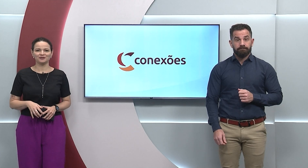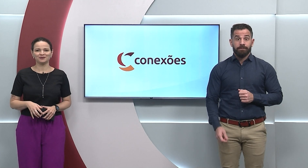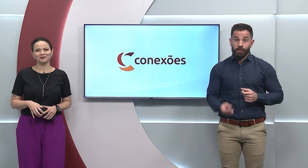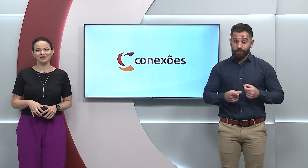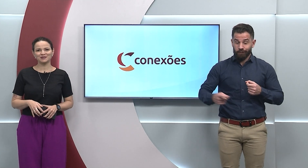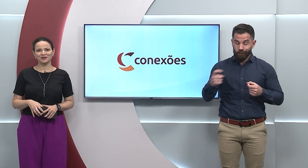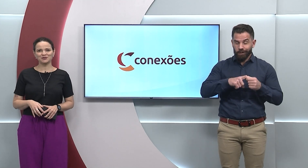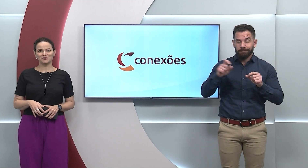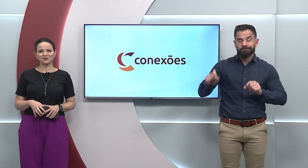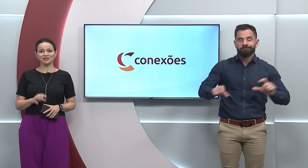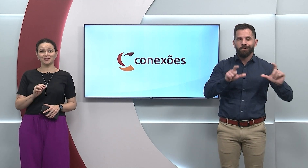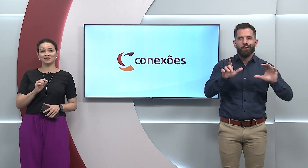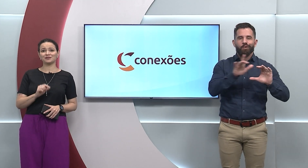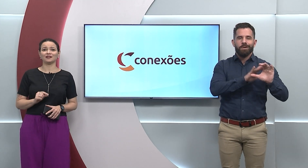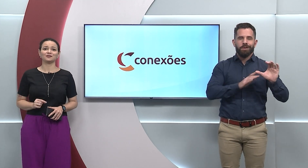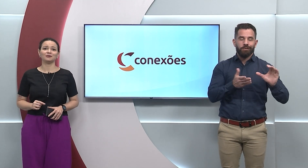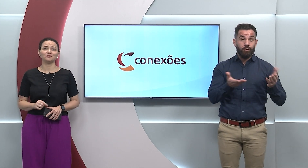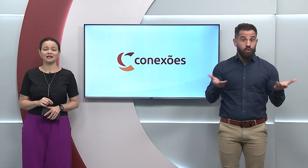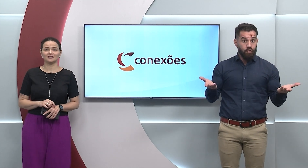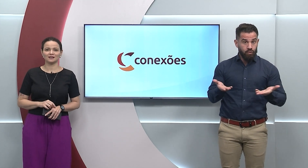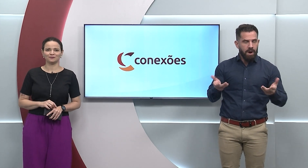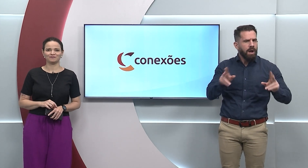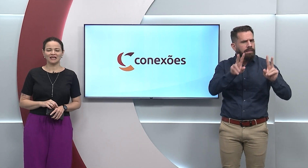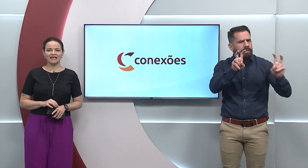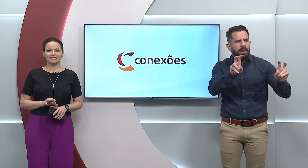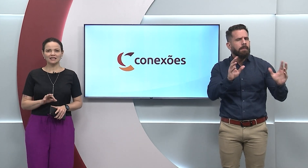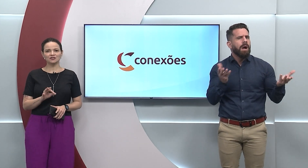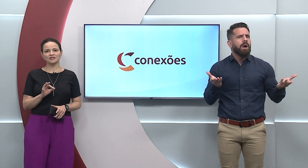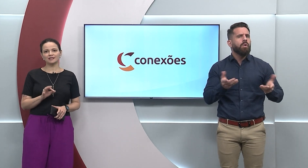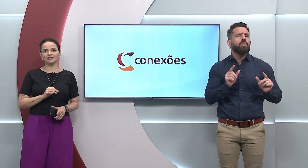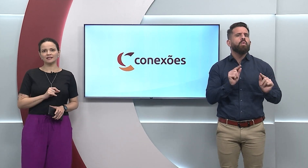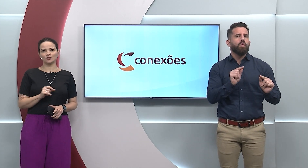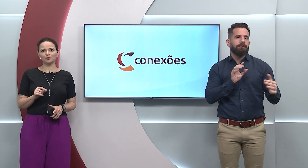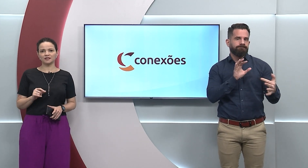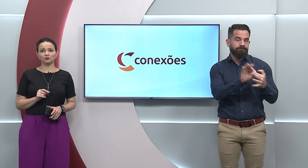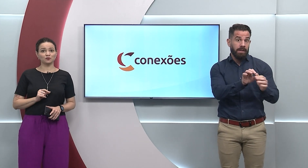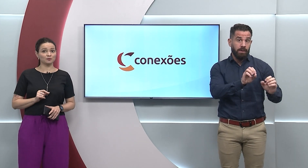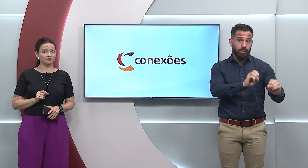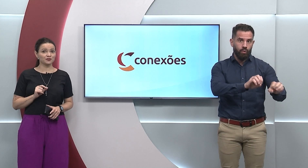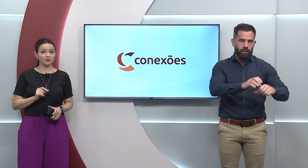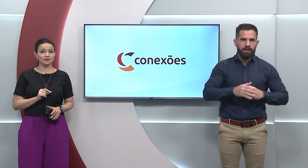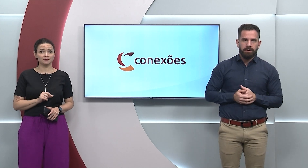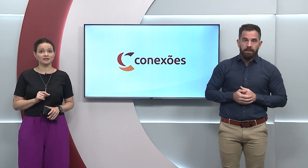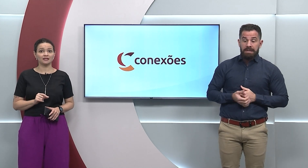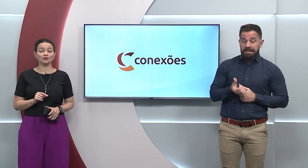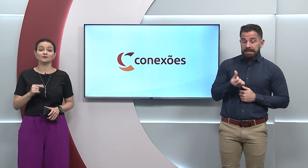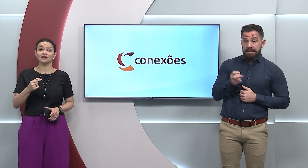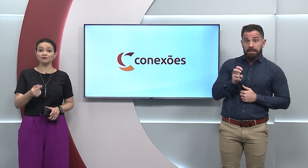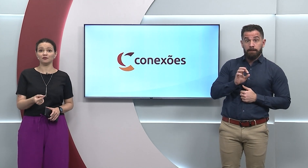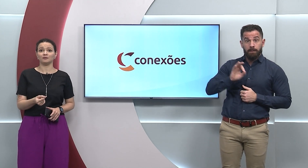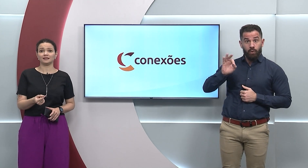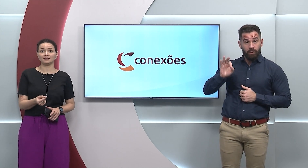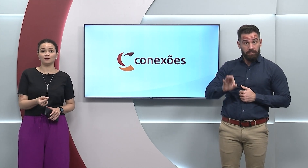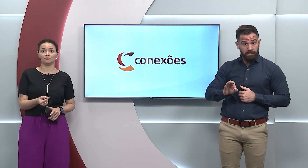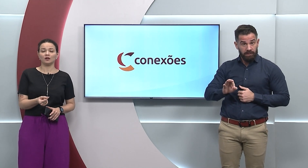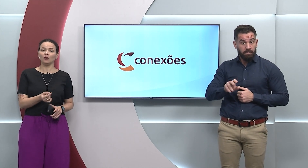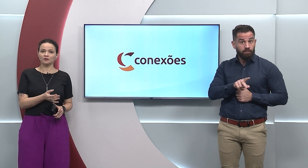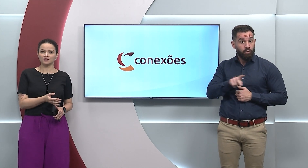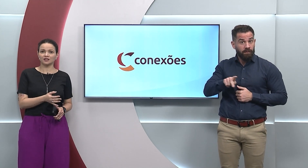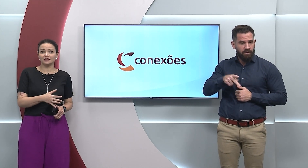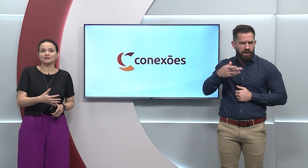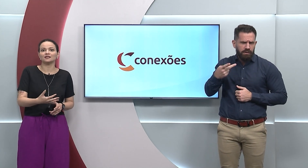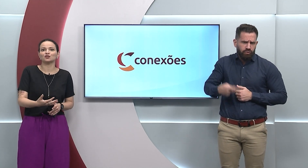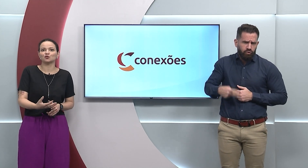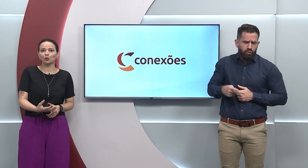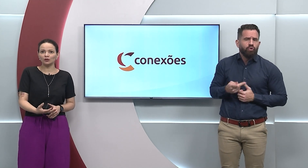Estamos de volta com Conexões de hoje e agora a gente fala sobre educação. Cerca de 65% dos professores brasileiros em formação, ou